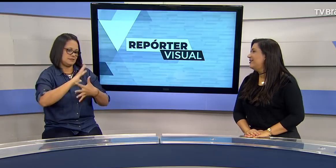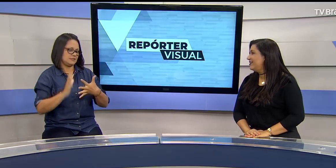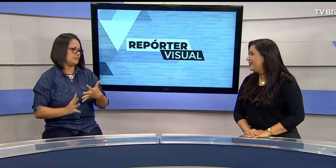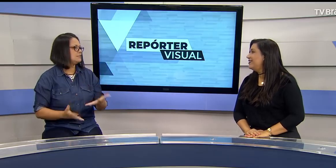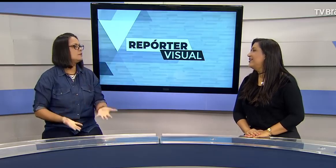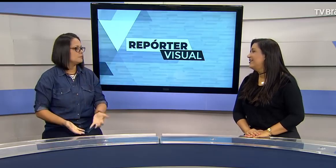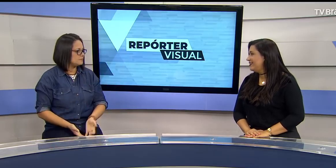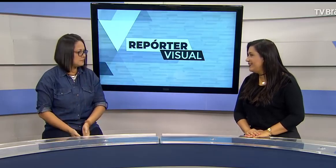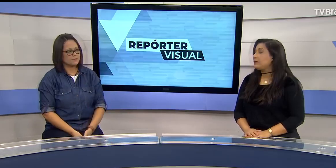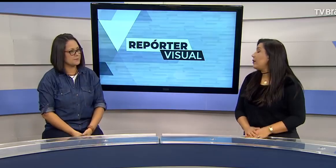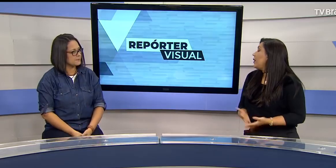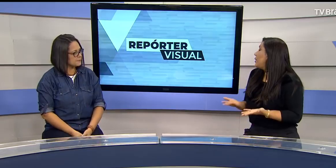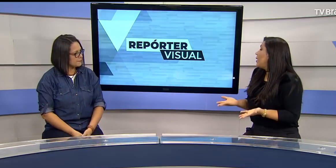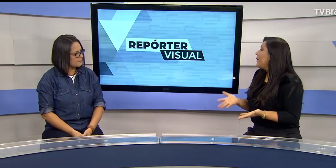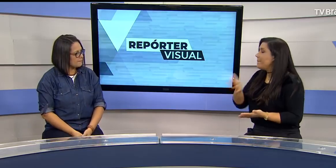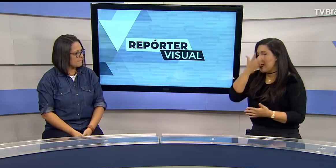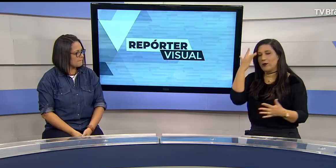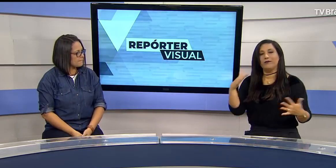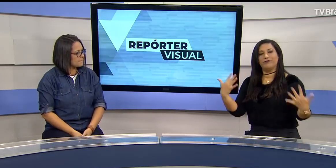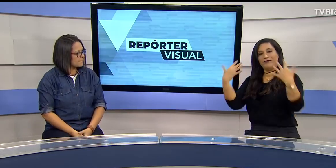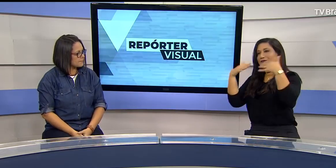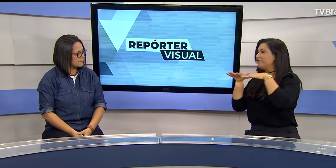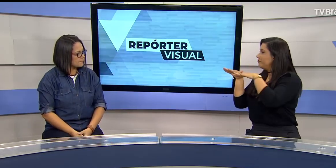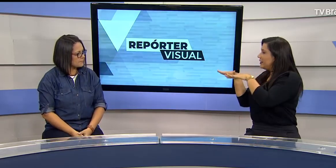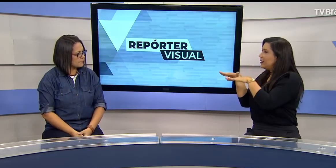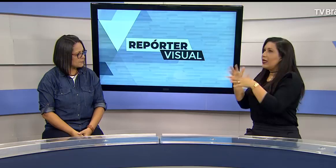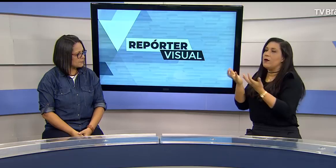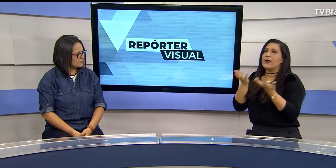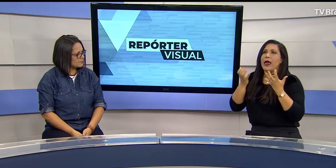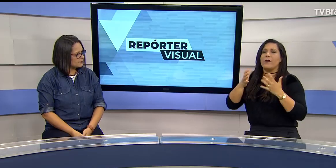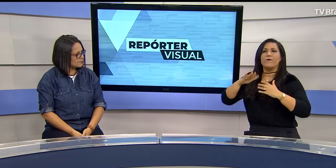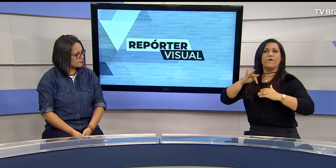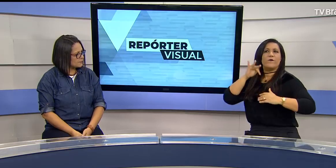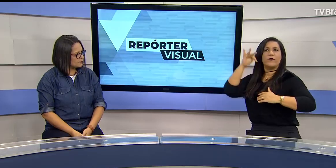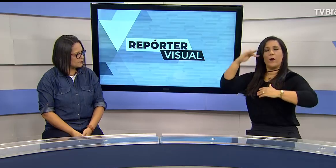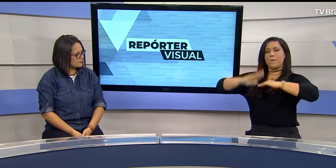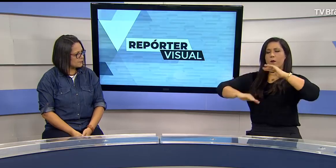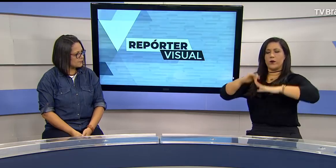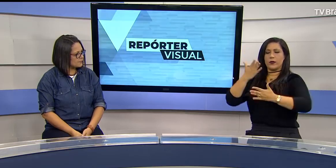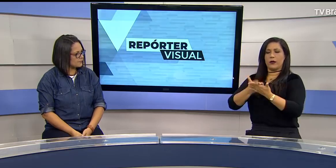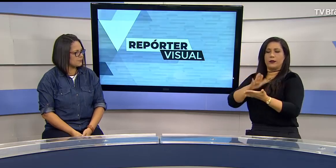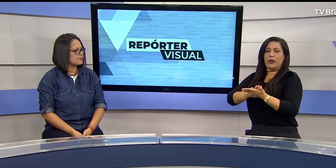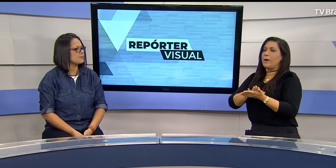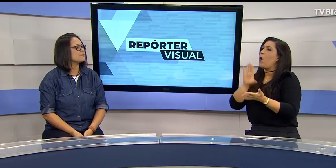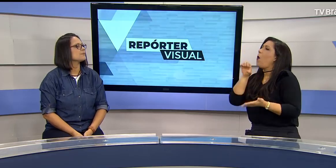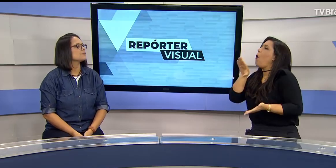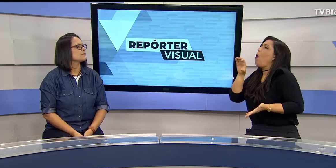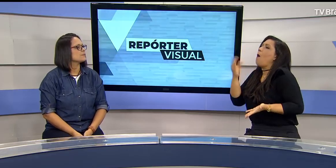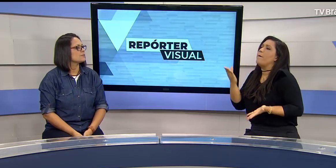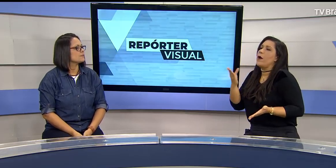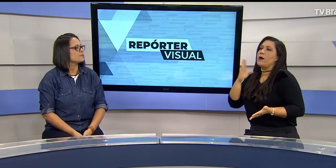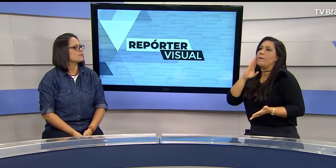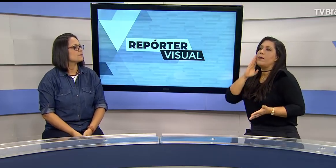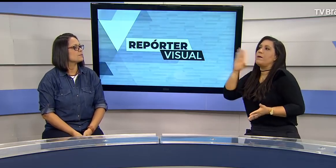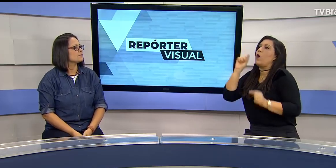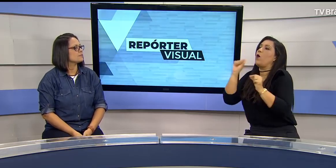é. Quem quiser ser um tradutor de Libras, como deve proceder? Qual é o principal requisito?